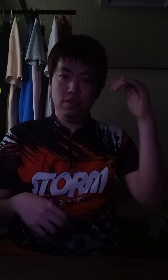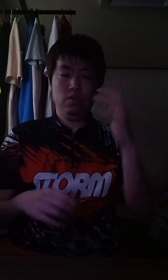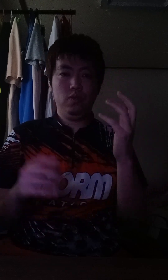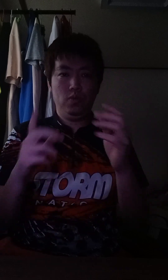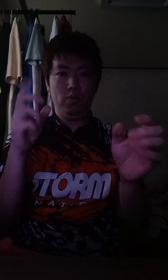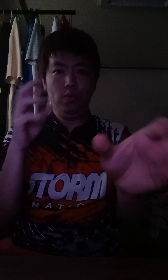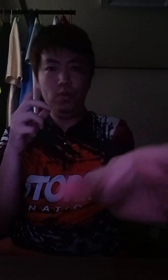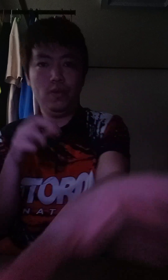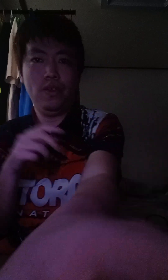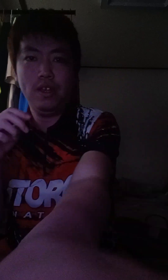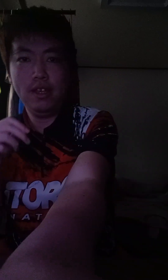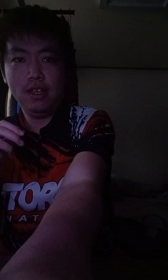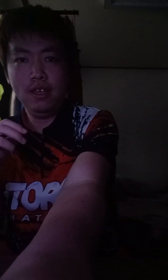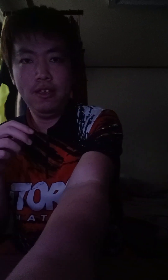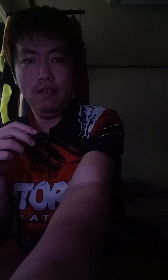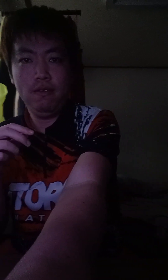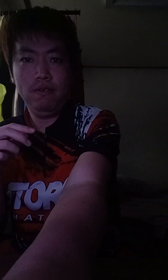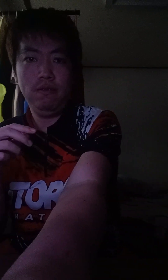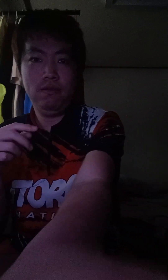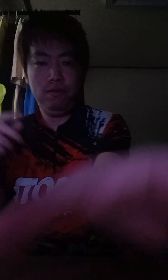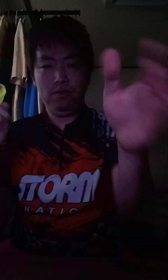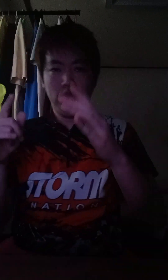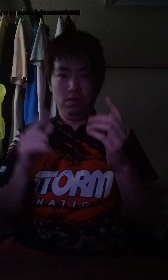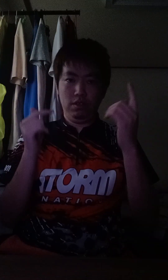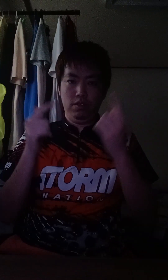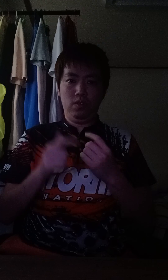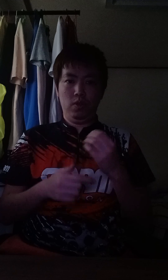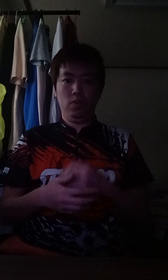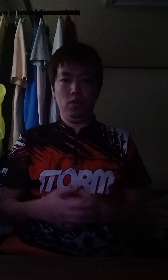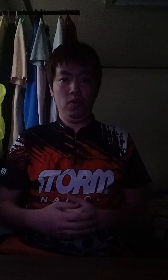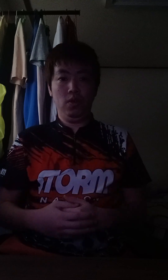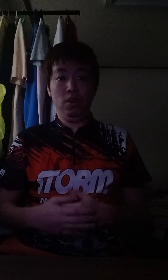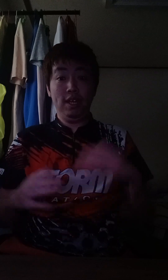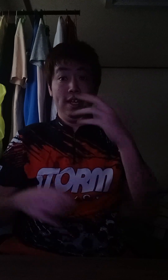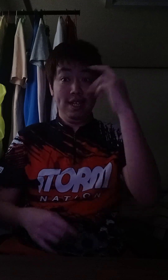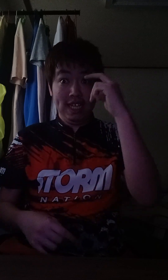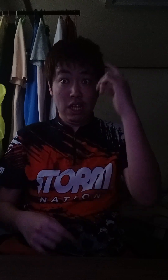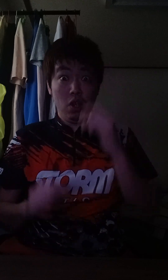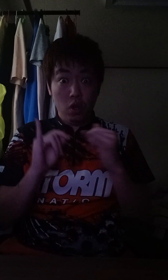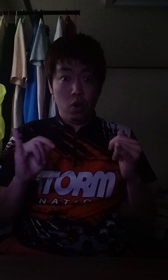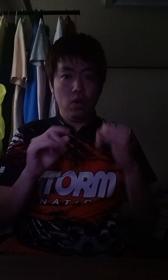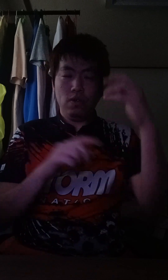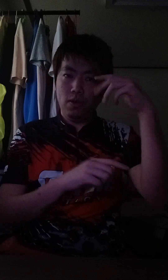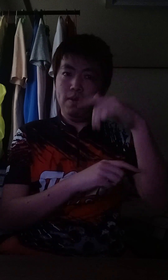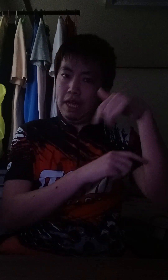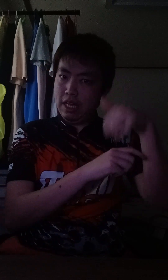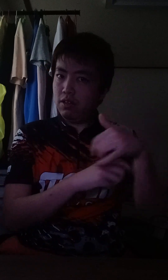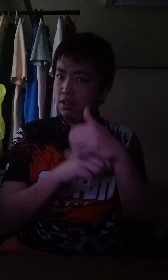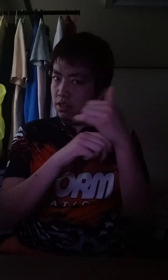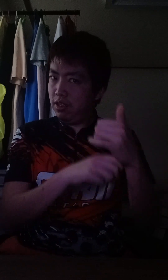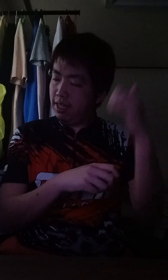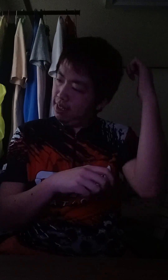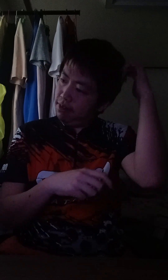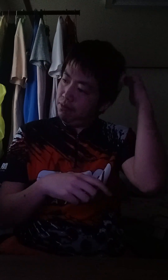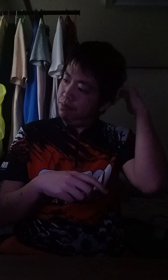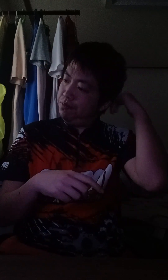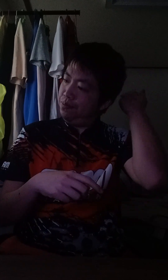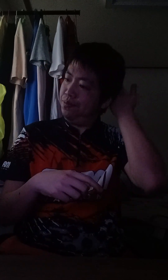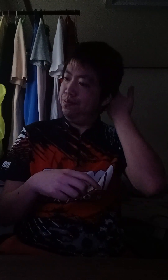캐나다인 앤드루 그루자 씨가 제안한 SNS 캠페인으로 장애인은 귀여울 수도 매력적일 수도 있다며